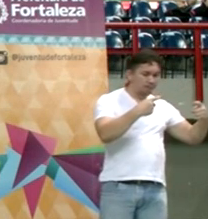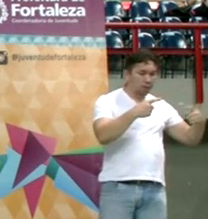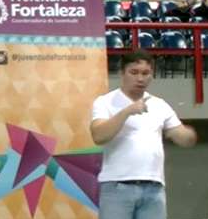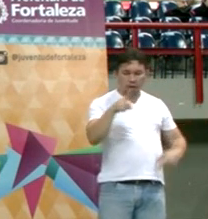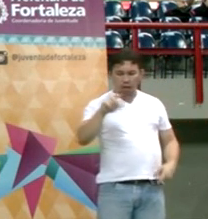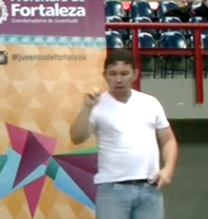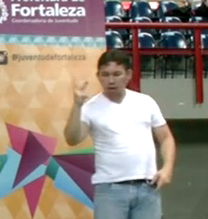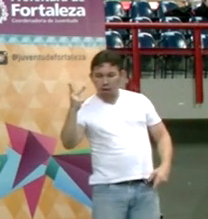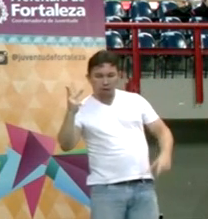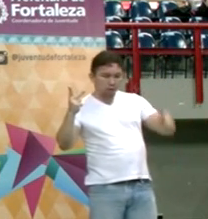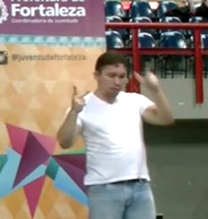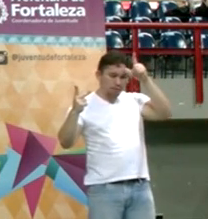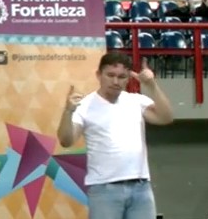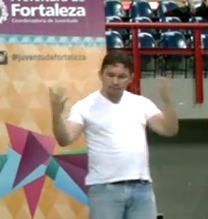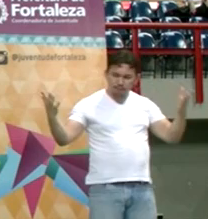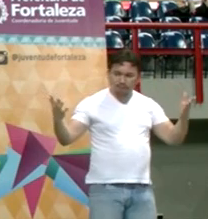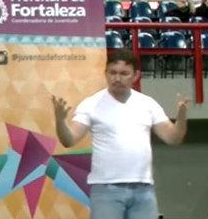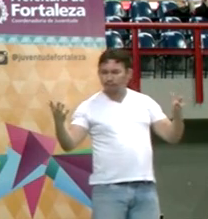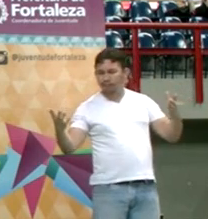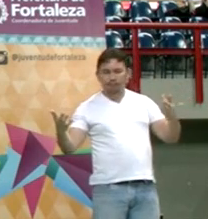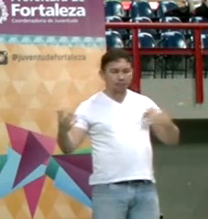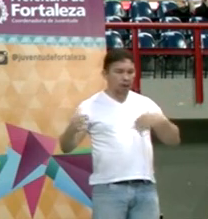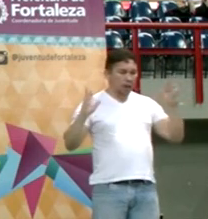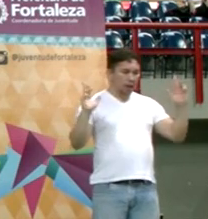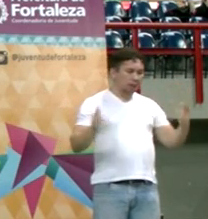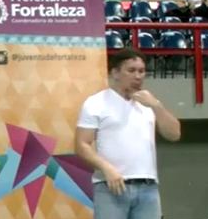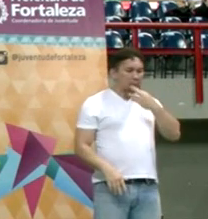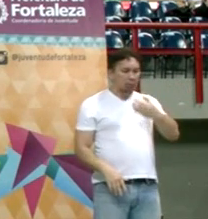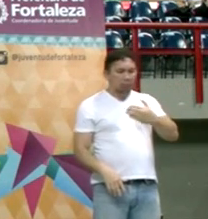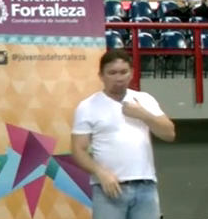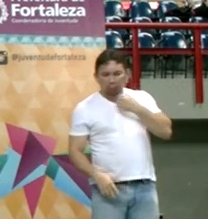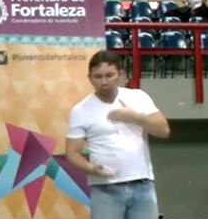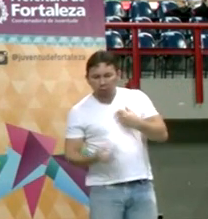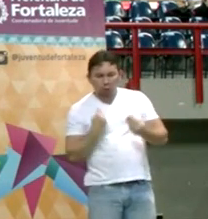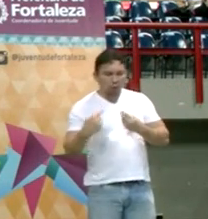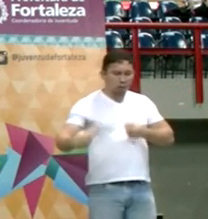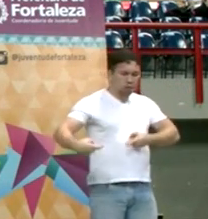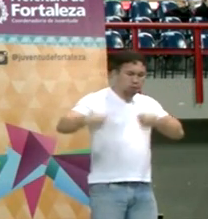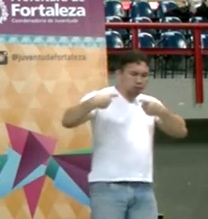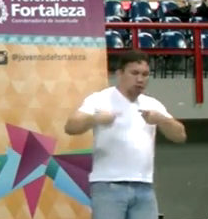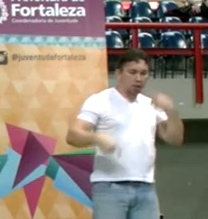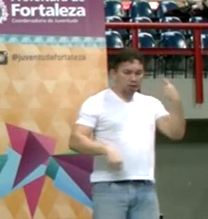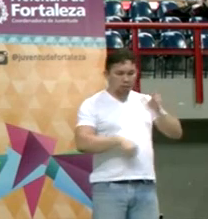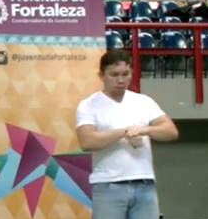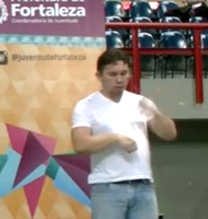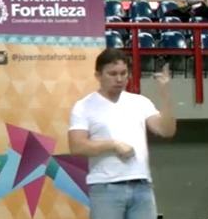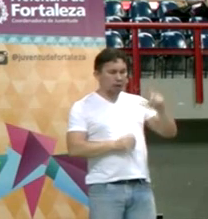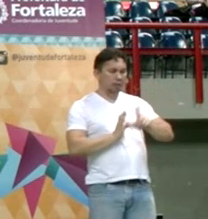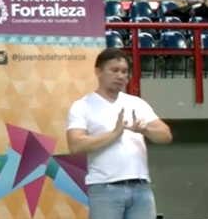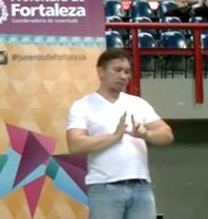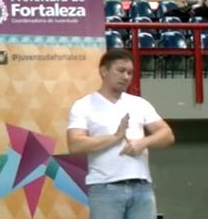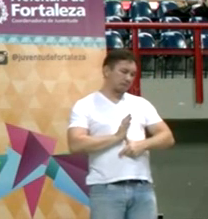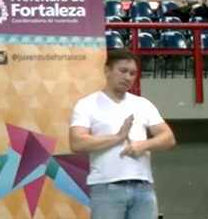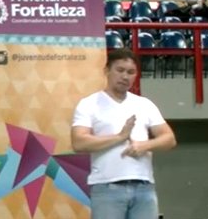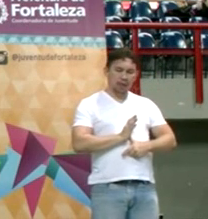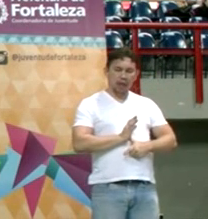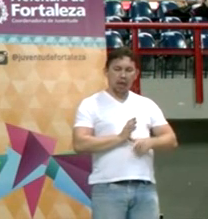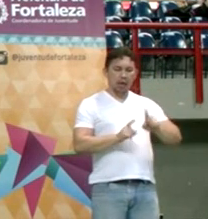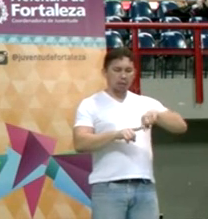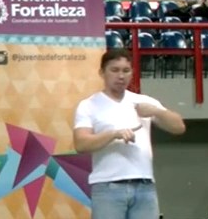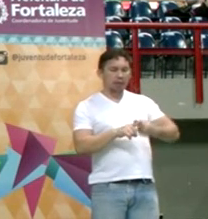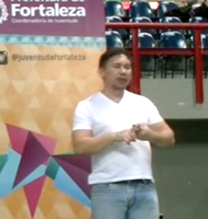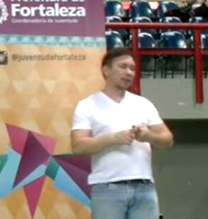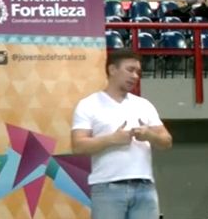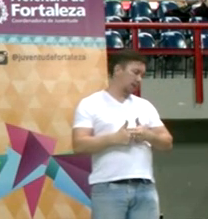a Áustria e a Alemanha. A Rússia não tinha condições de enfrentar a Áustria e a Alemanha. Como a Rússia era atrasada, ainda tinha